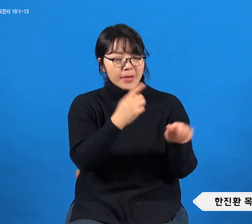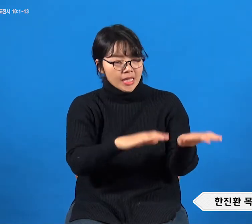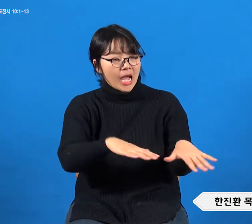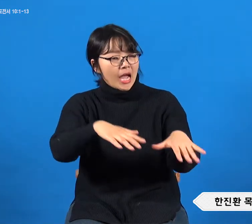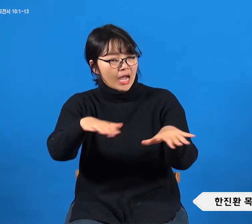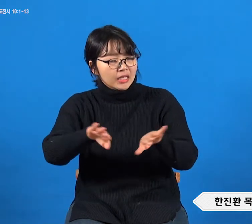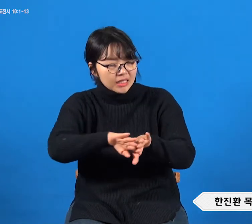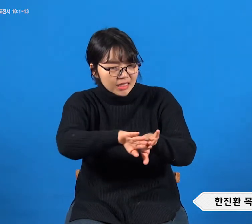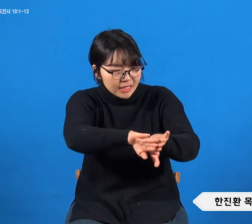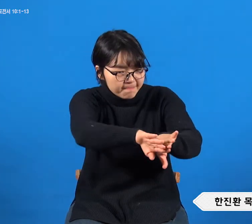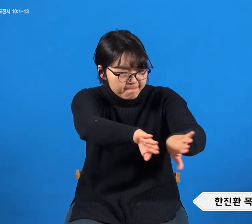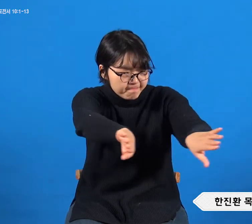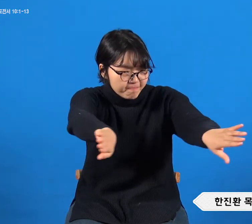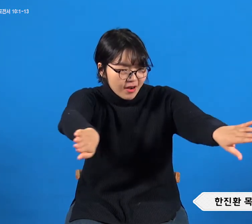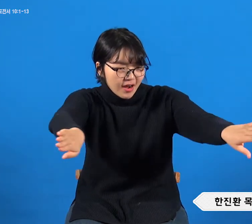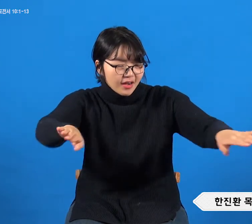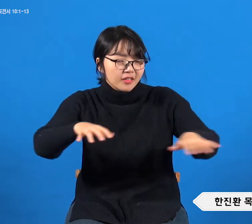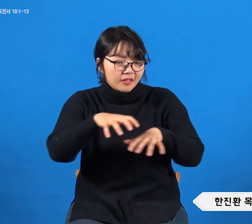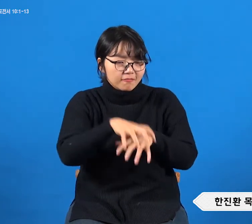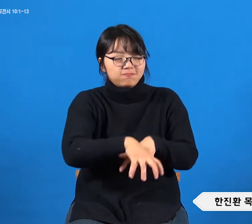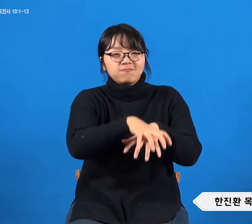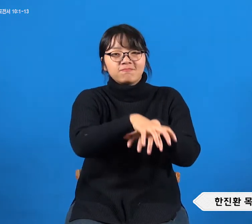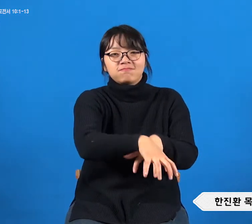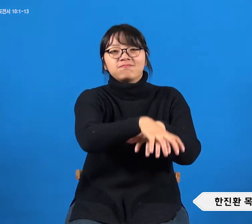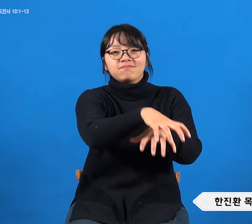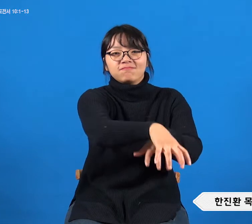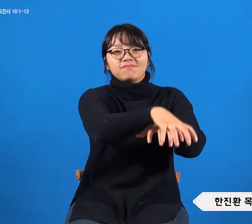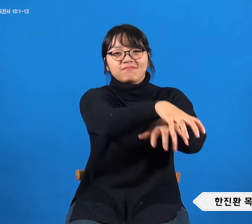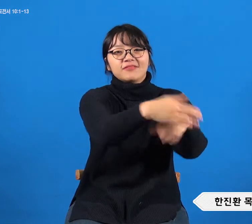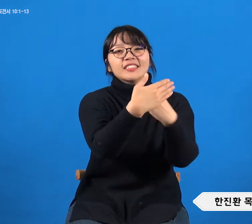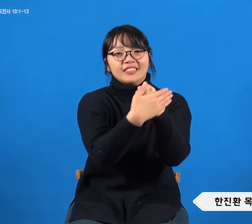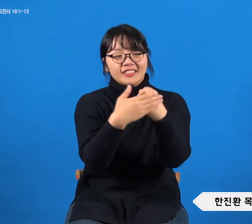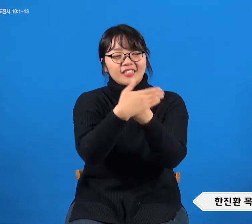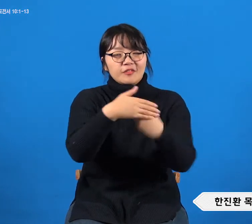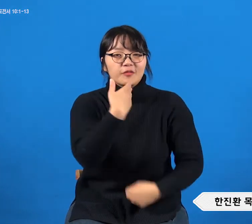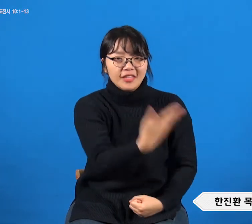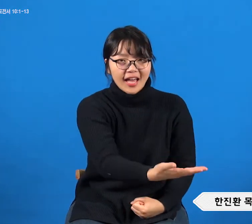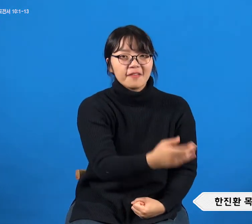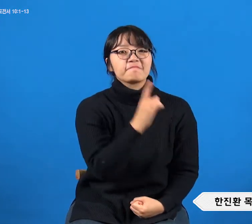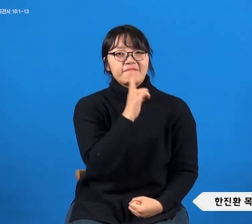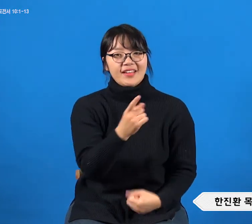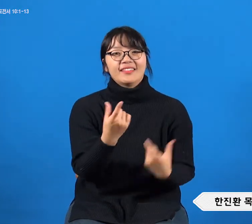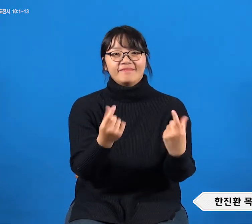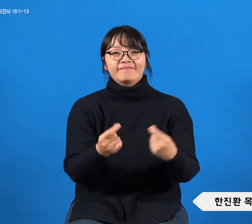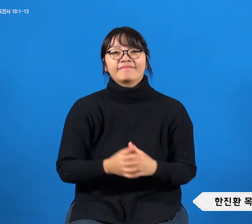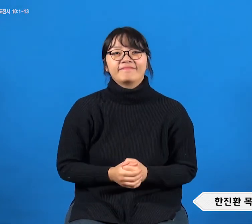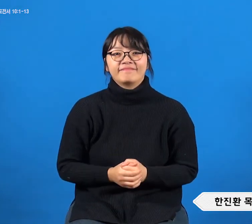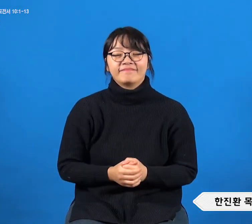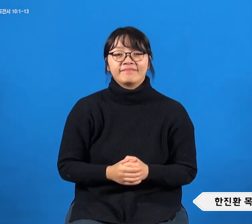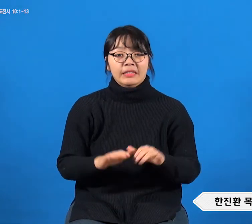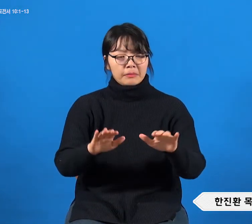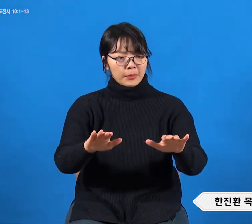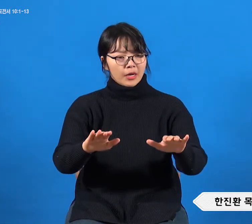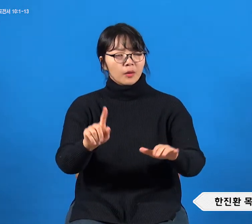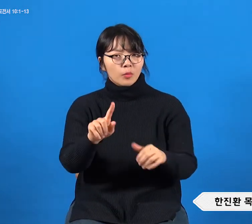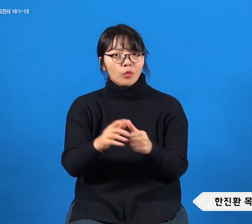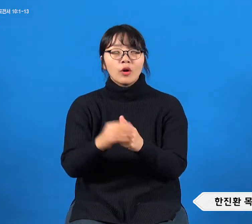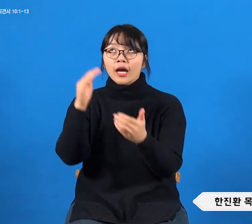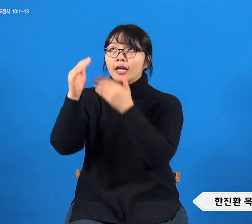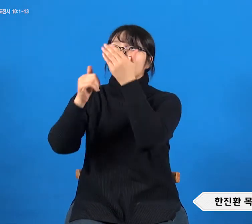바다를 갈라서 그 백성들을 지나가게 해 주셨다 하는 말입니다. 그